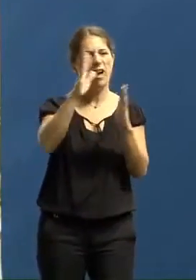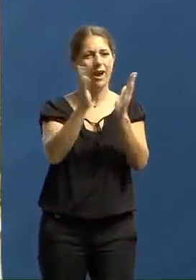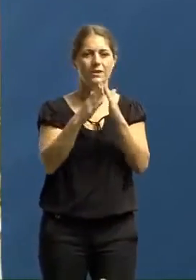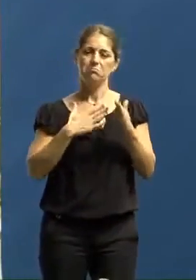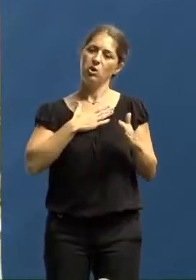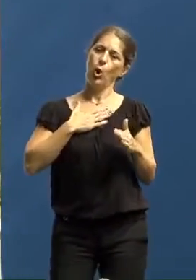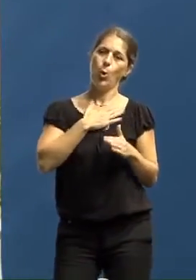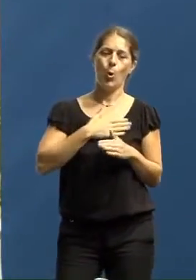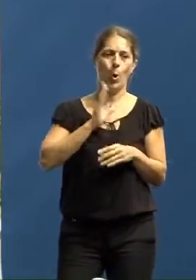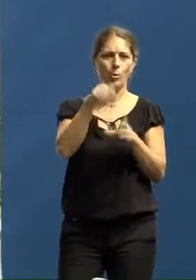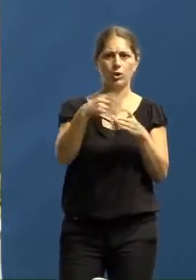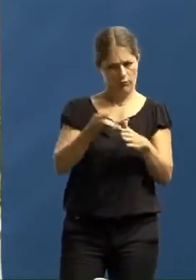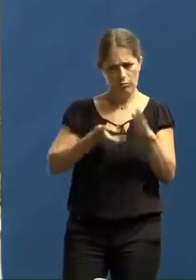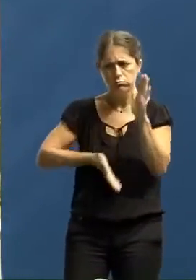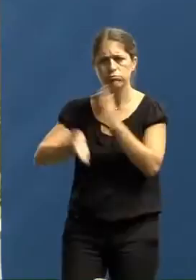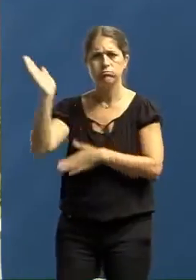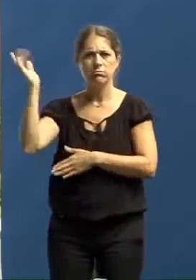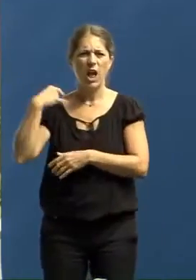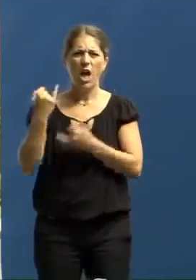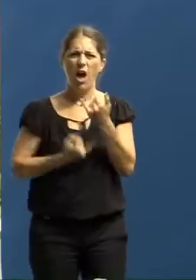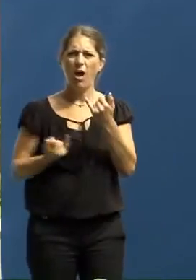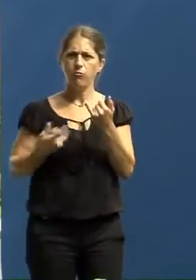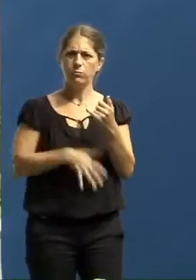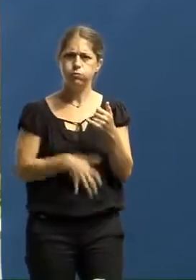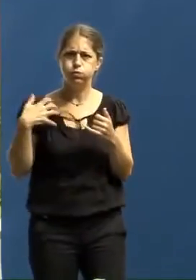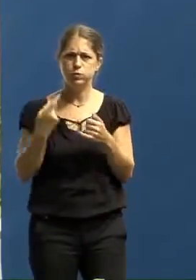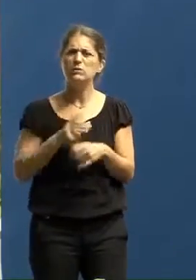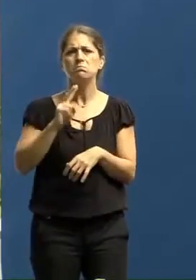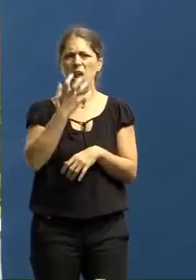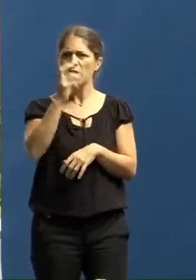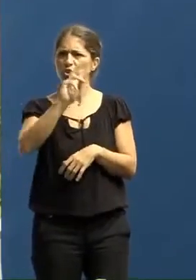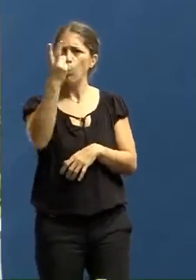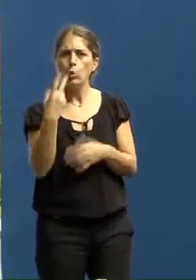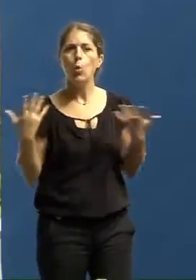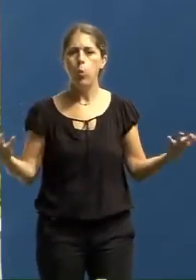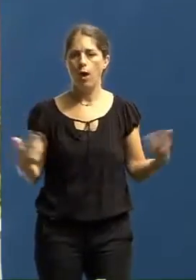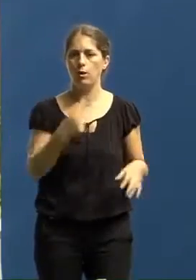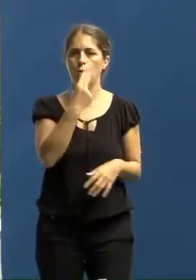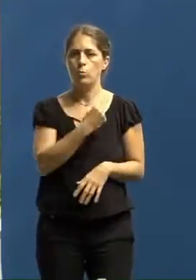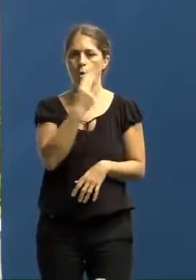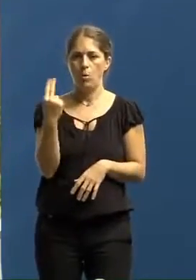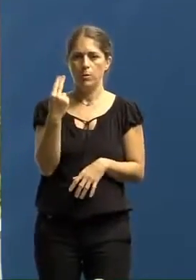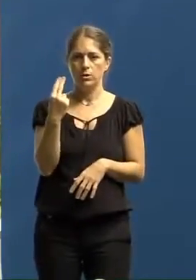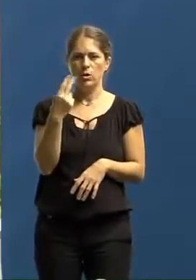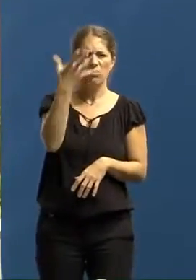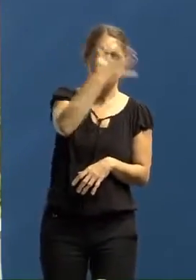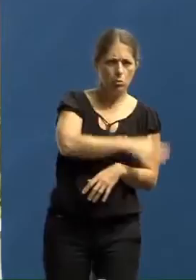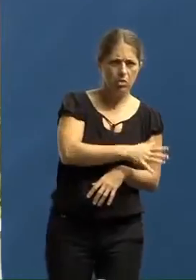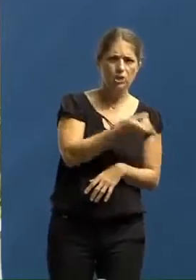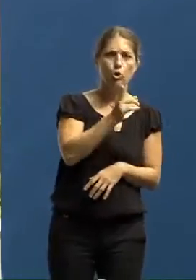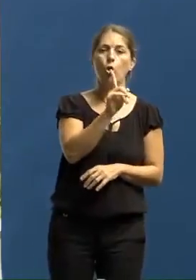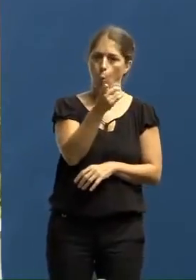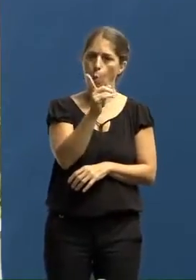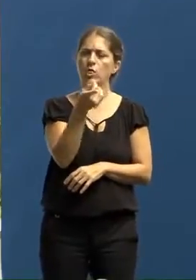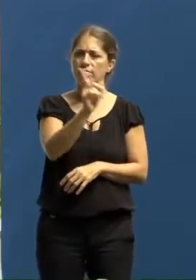casas e salistes máis alá do berro de indignación para dar o segundo berro, que era o de compromiso. Non só denunciar, sino tamén